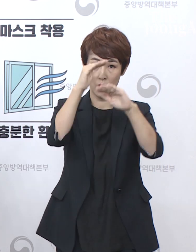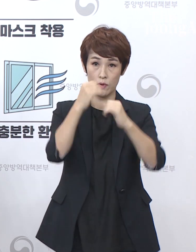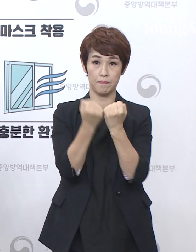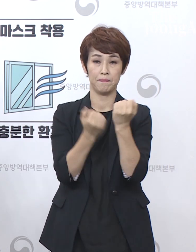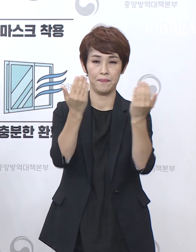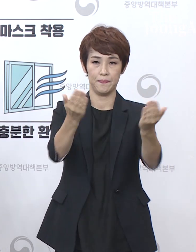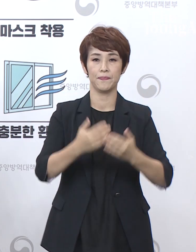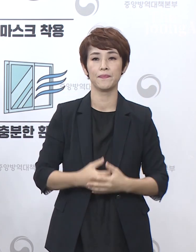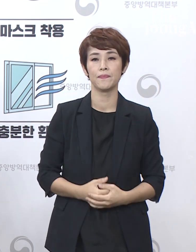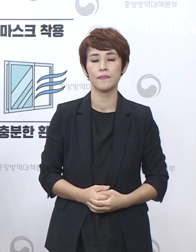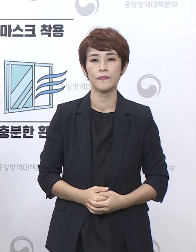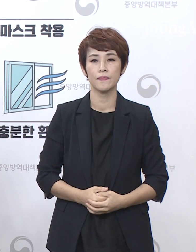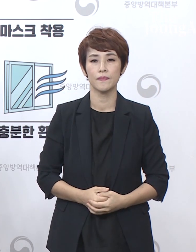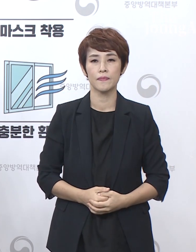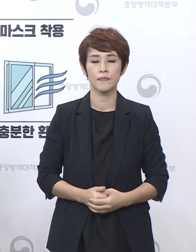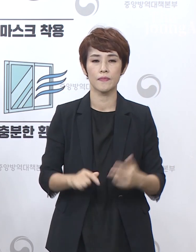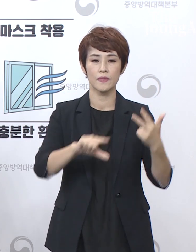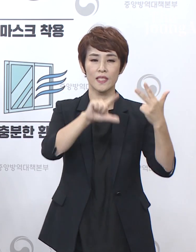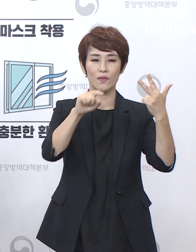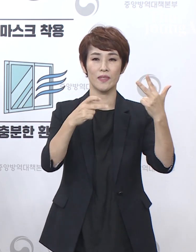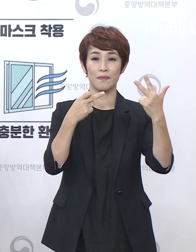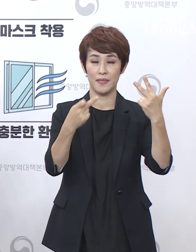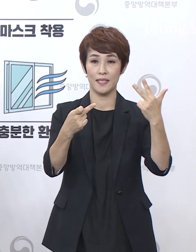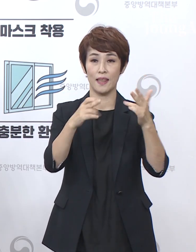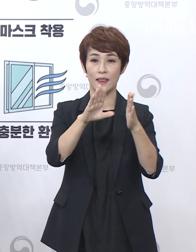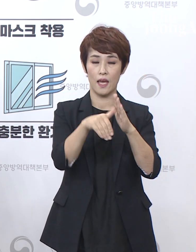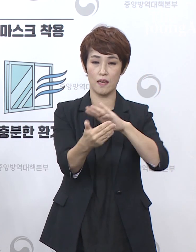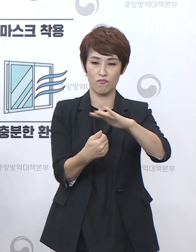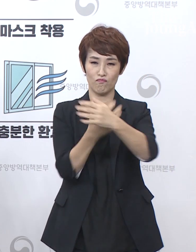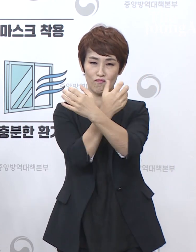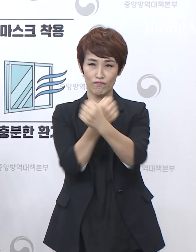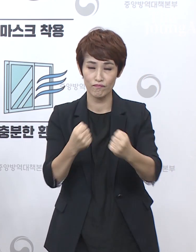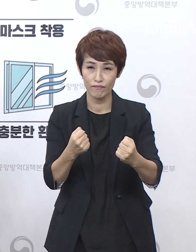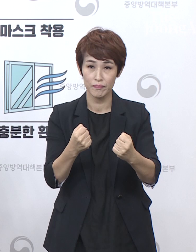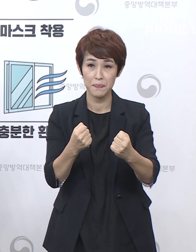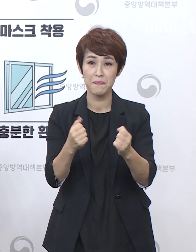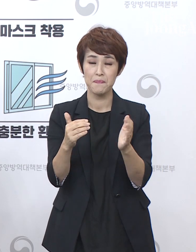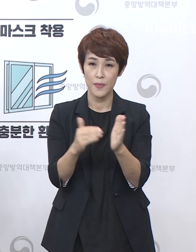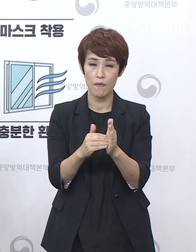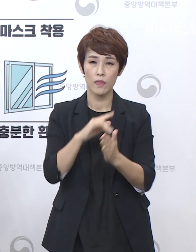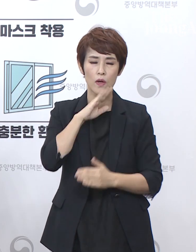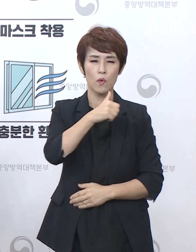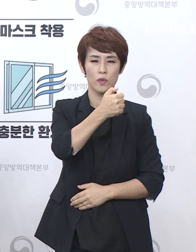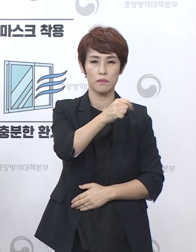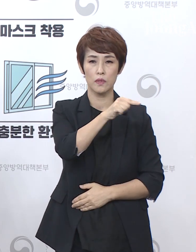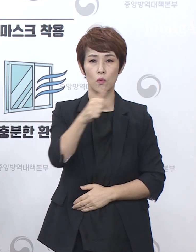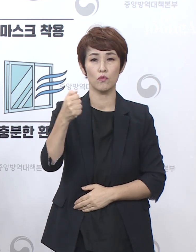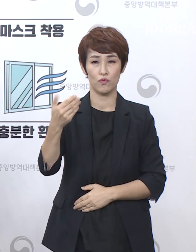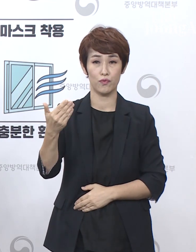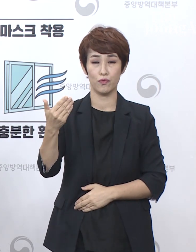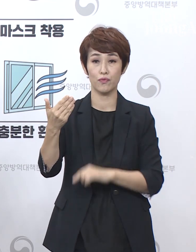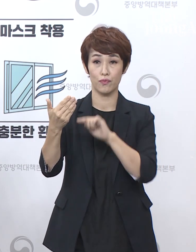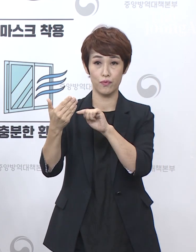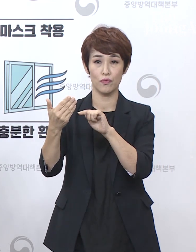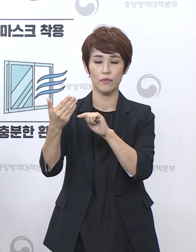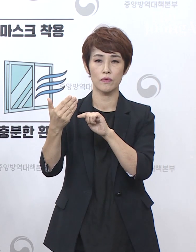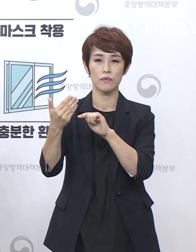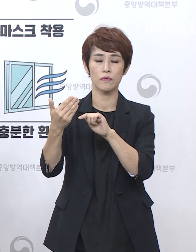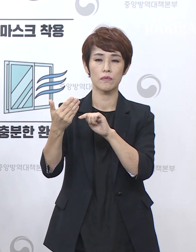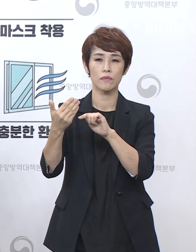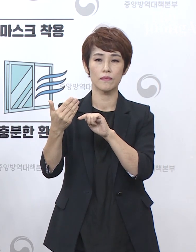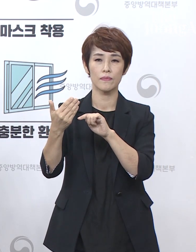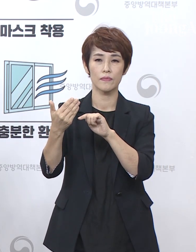드리겠습니다. 먼저 7월 12일에 사전 예약을 하신 55세에서 59세 연령층은